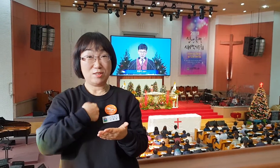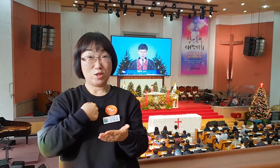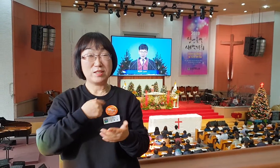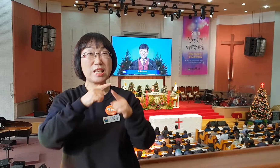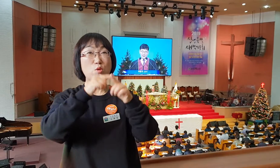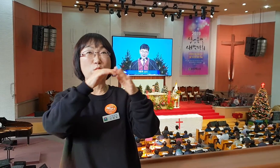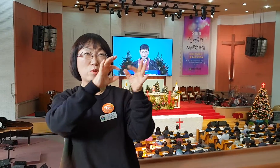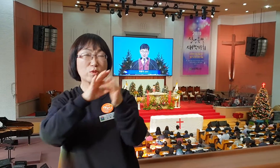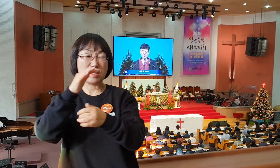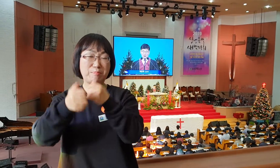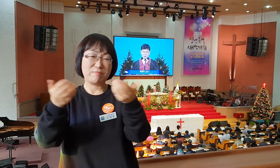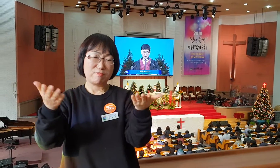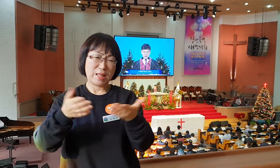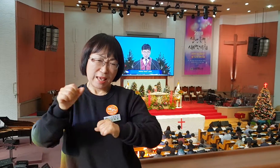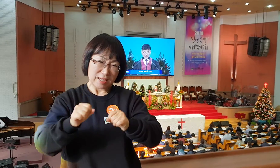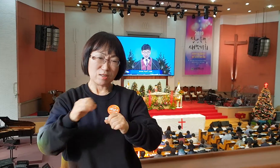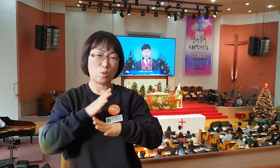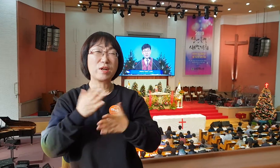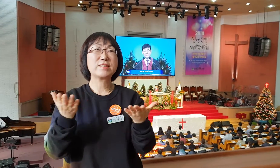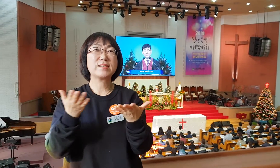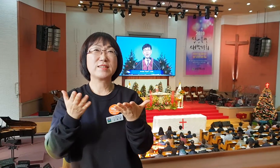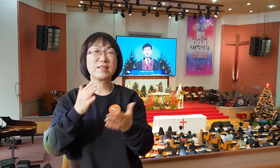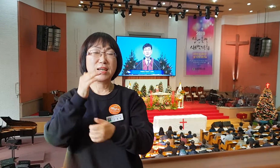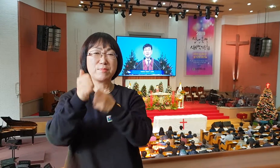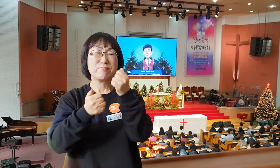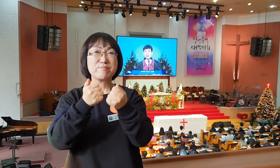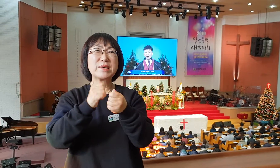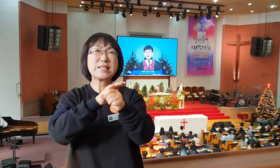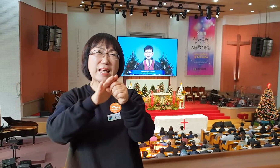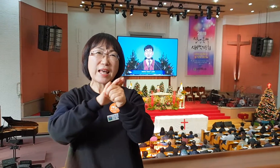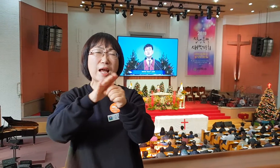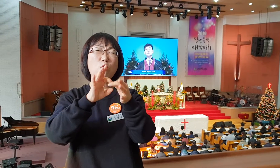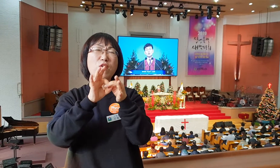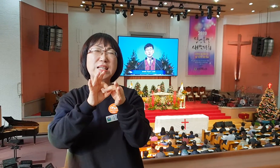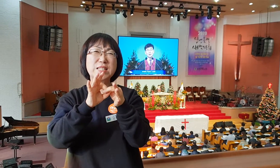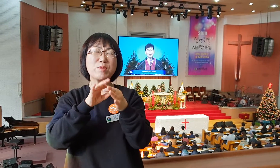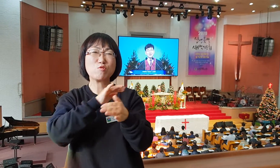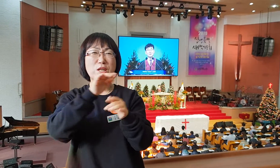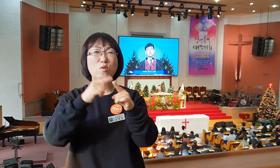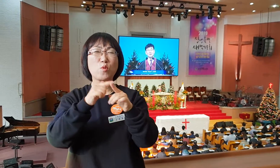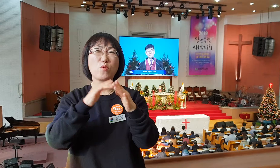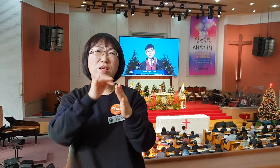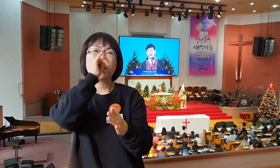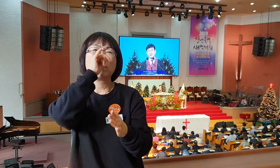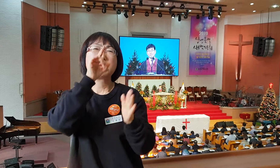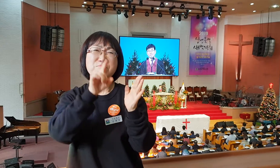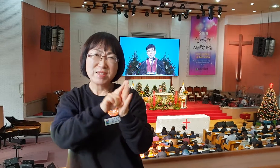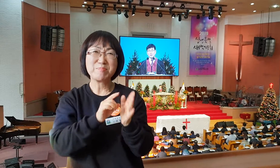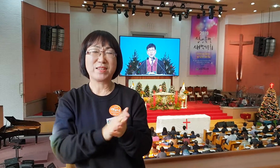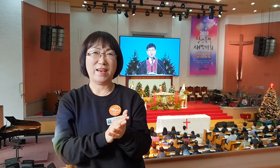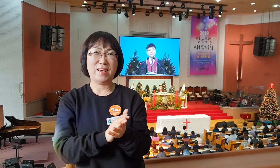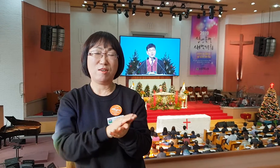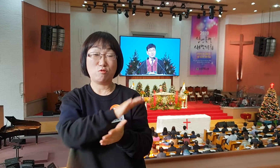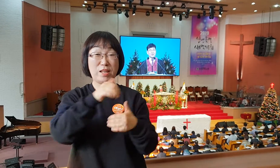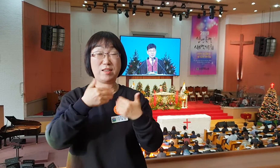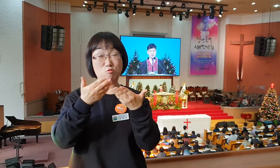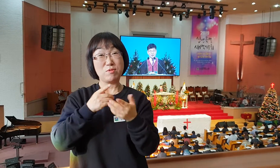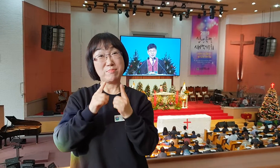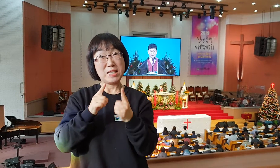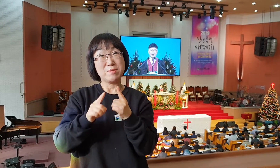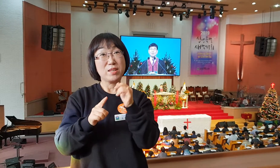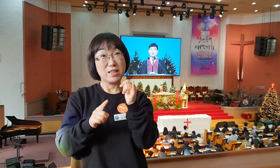교회를 통해서 하나님의 행하시는 놀라운 일과 하나님께서의 사랑과 관심이 우리 교회에 있음을 믿습니다. 우리에게 주시는